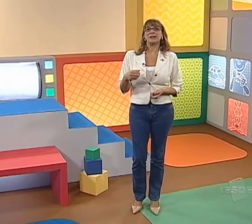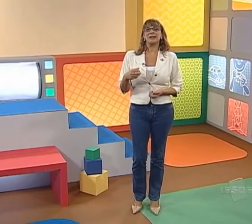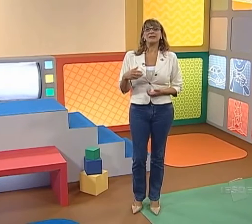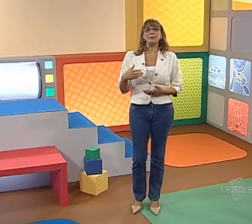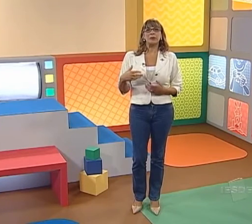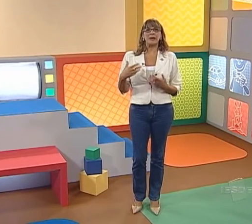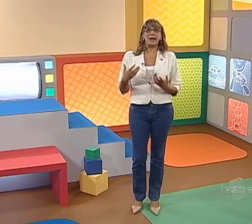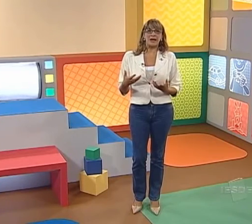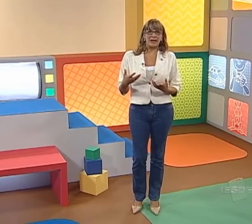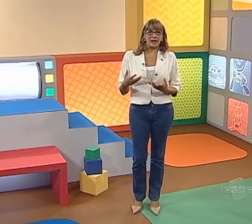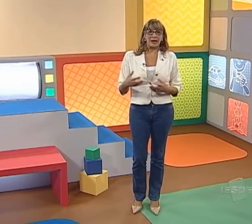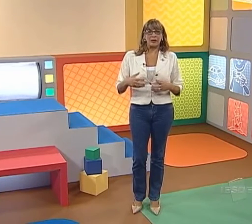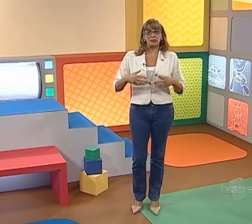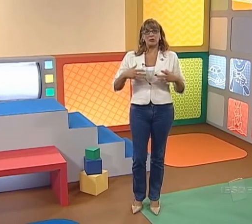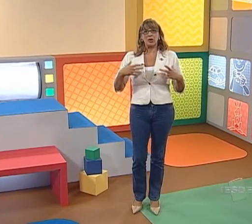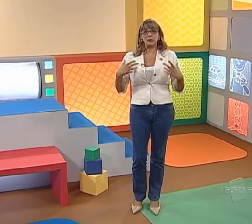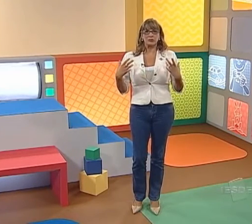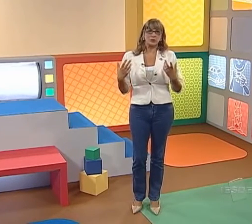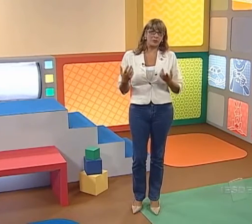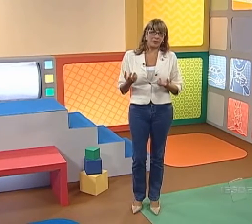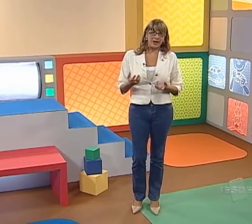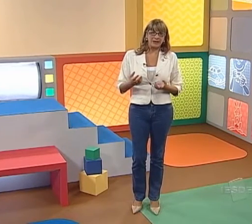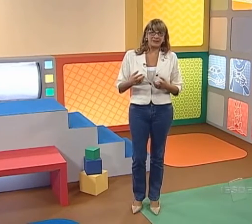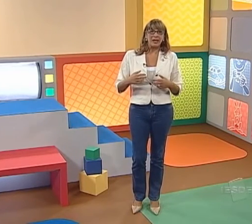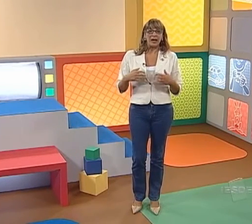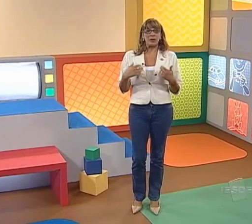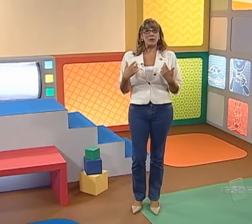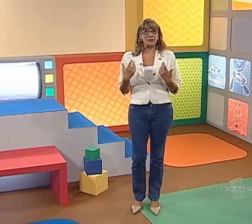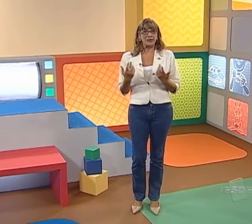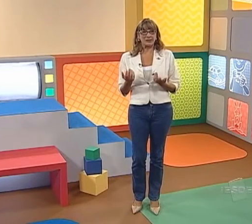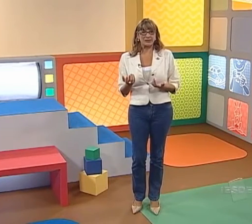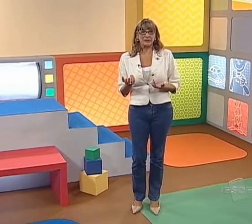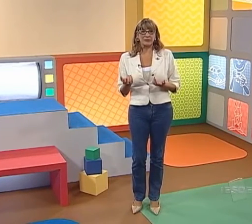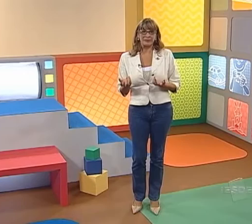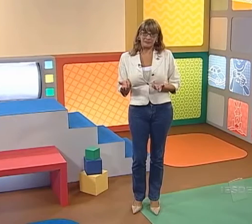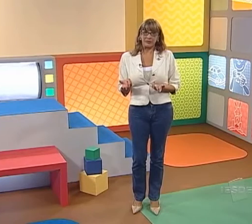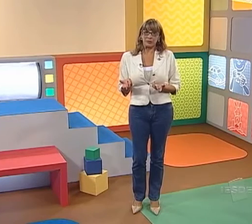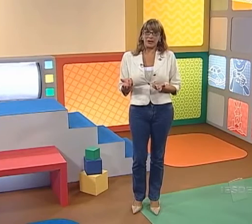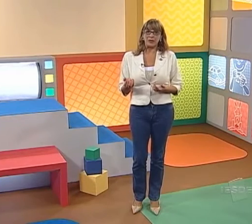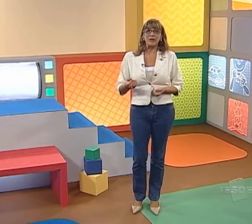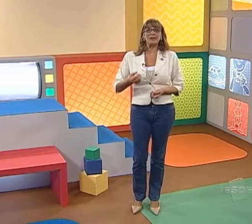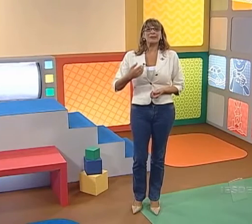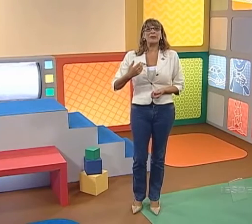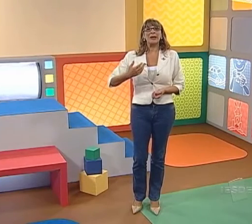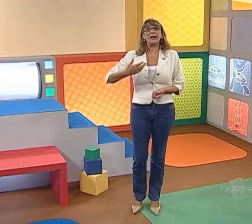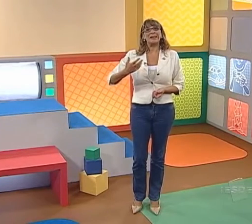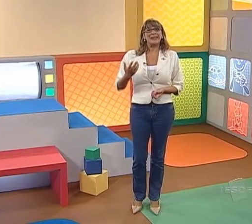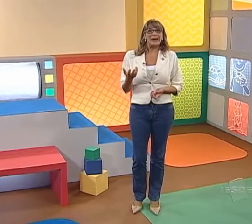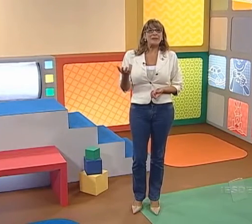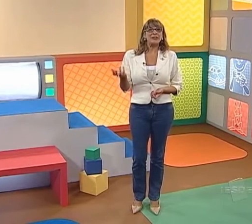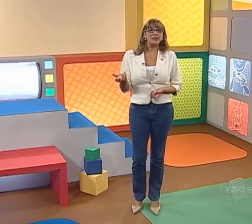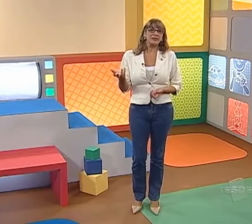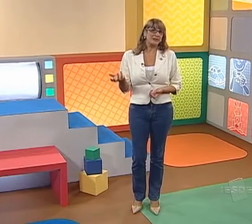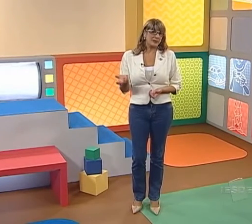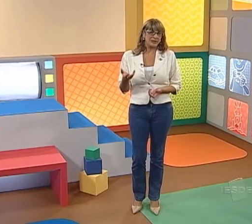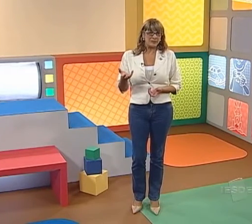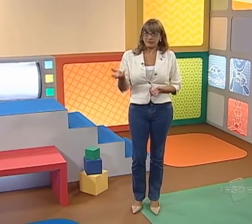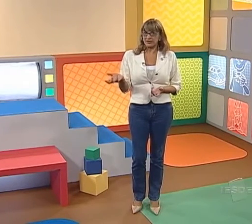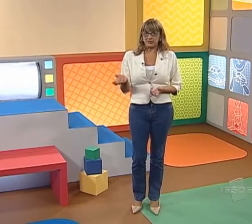possa explorar os jogos corporais, a comunicação visual, são a dramatização. A dramatização